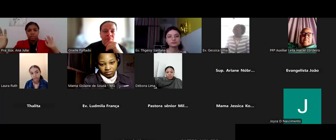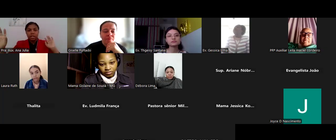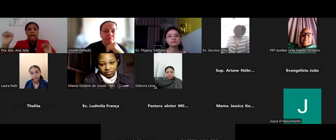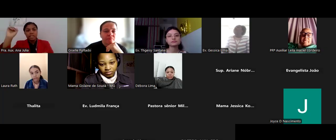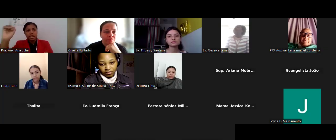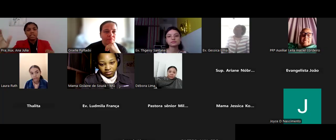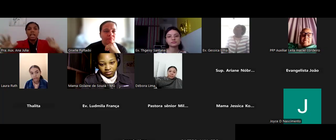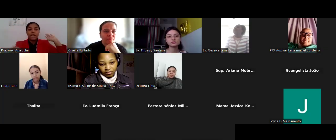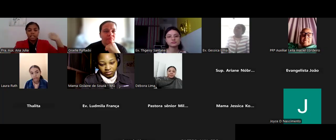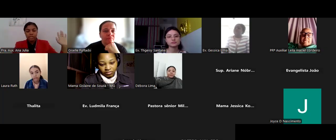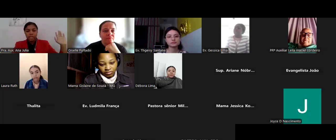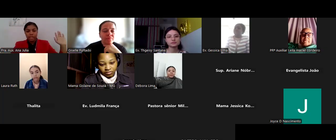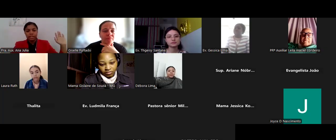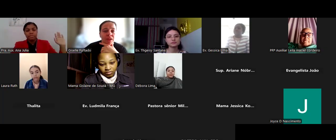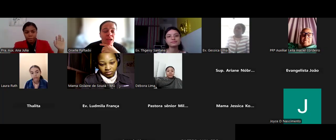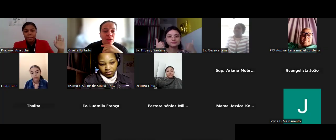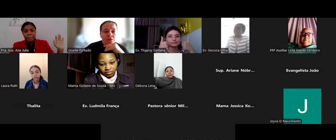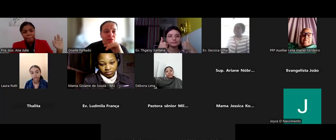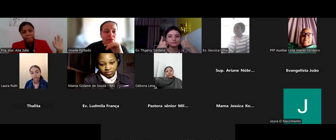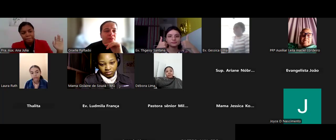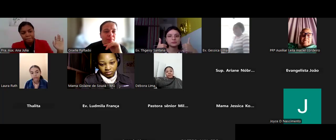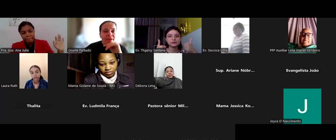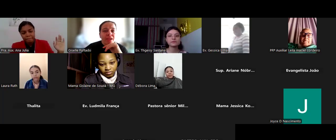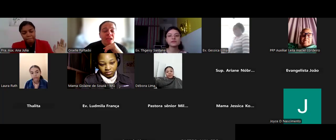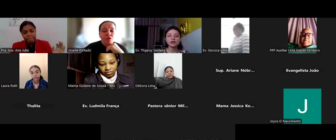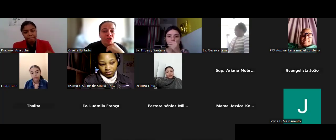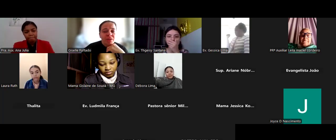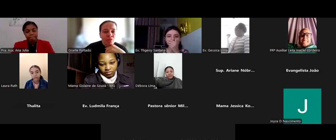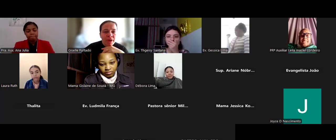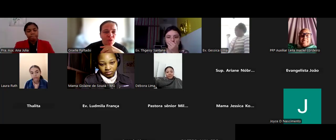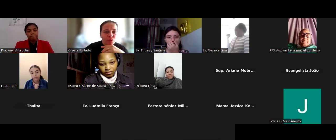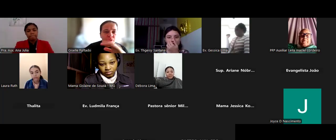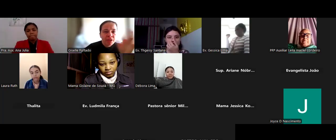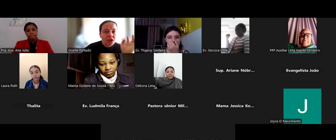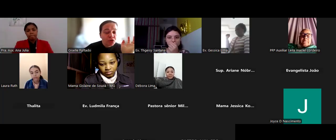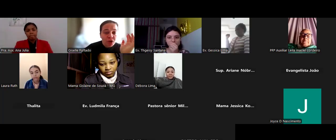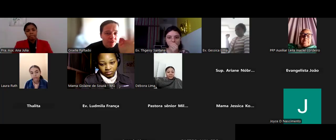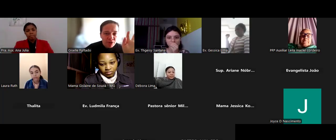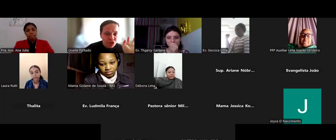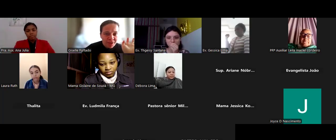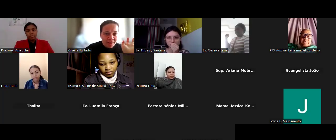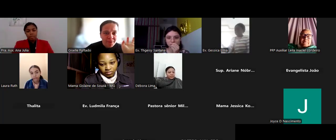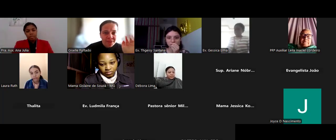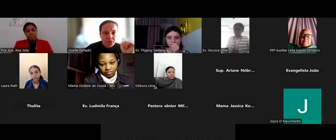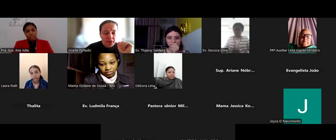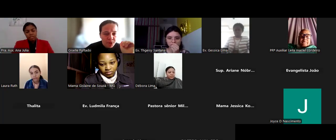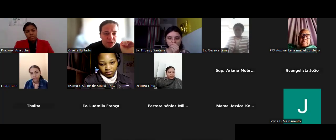A direita dela é a sua esquerda. Amém? Eu acho que tem um recurso aqui, eu só não sei onde tá, mas na próxima